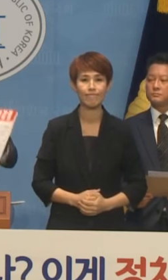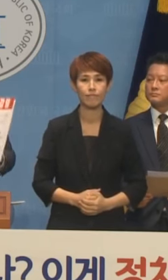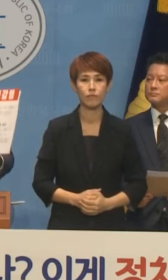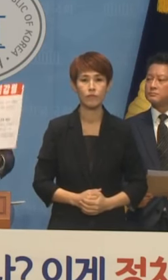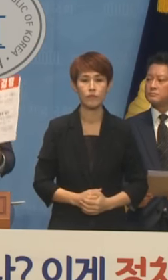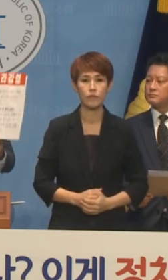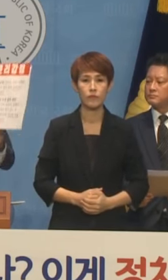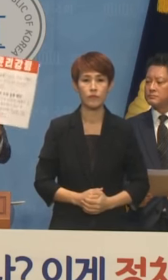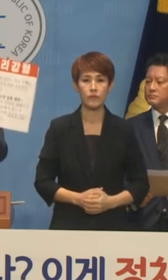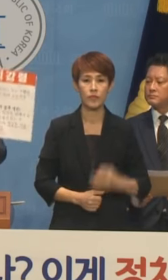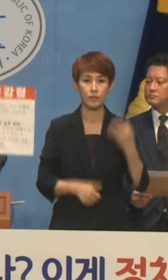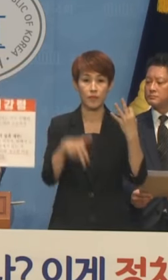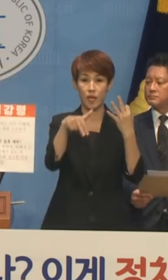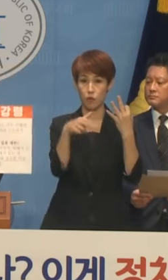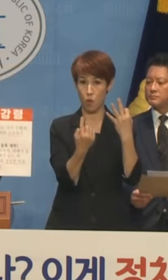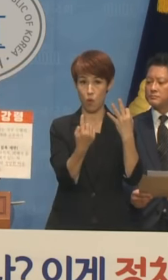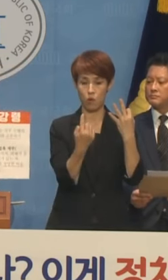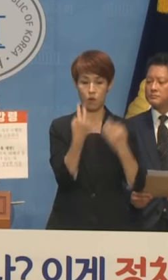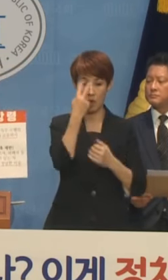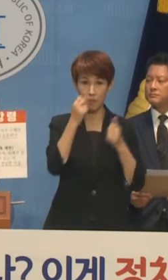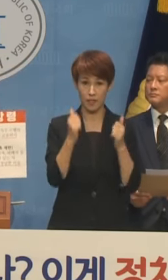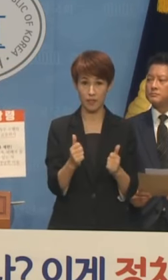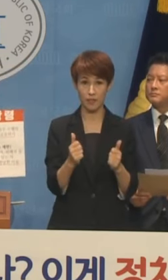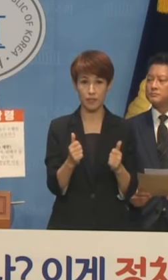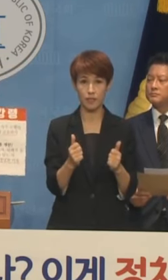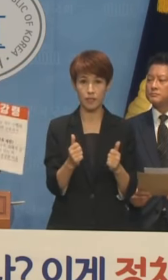또 14조에는